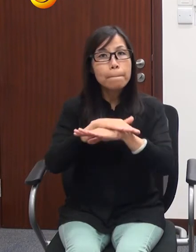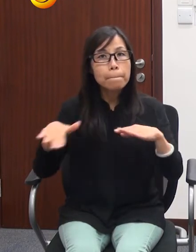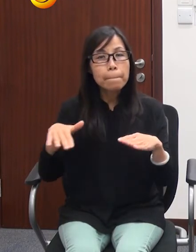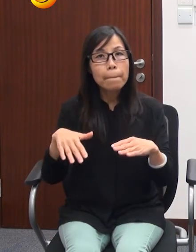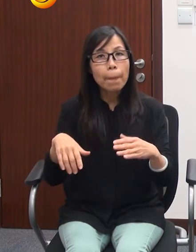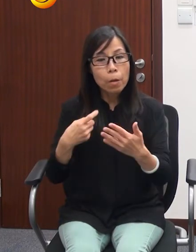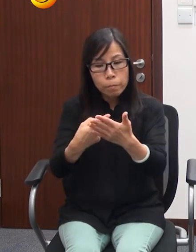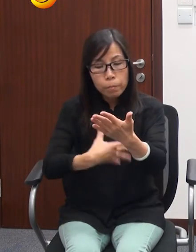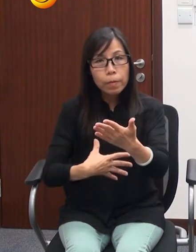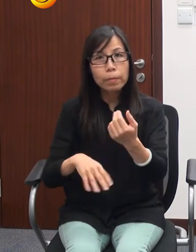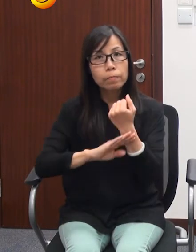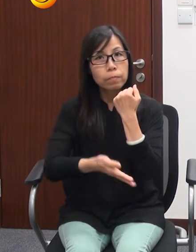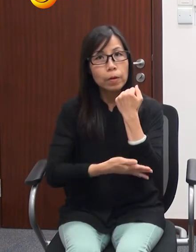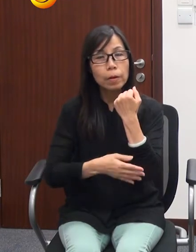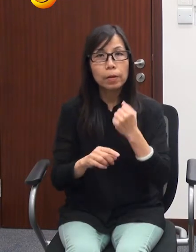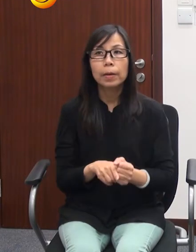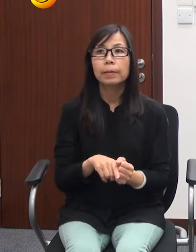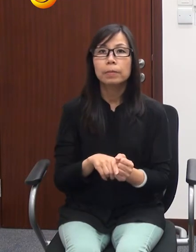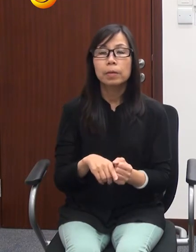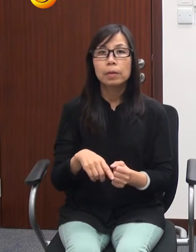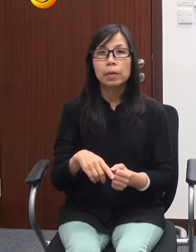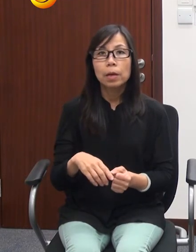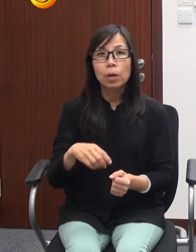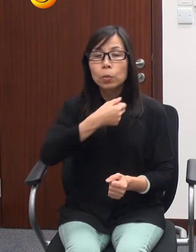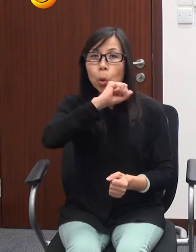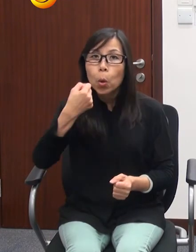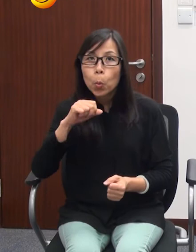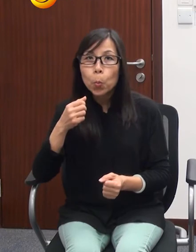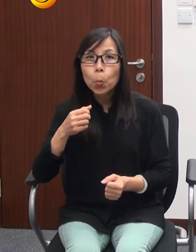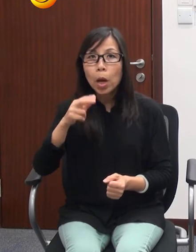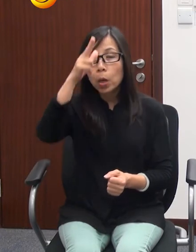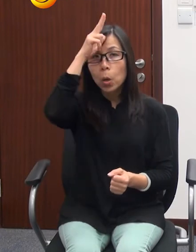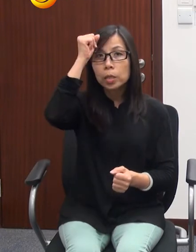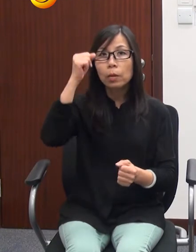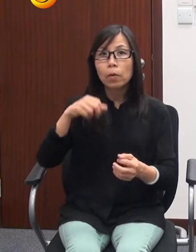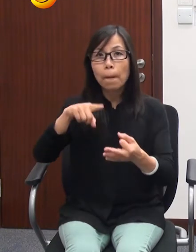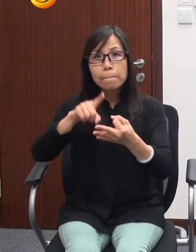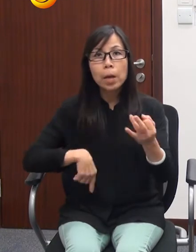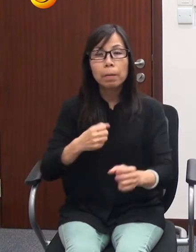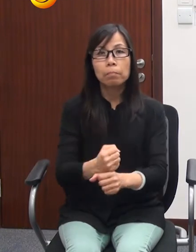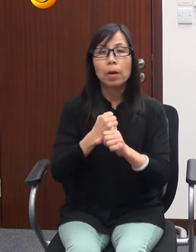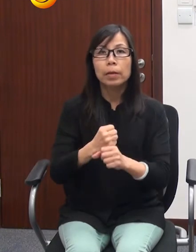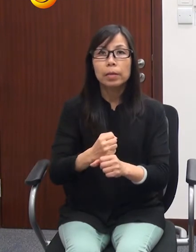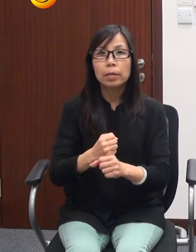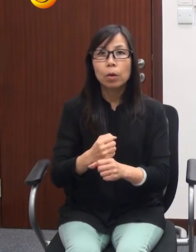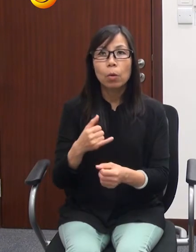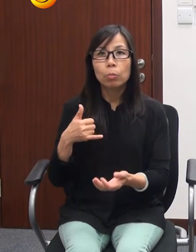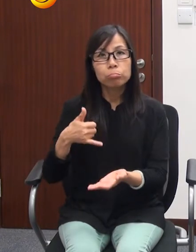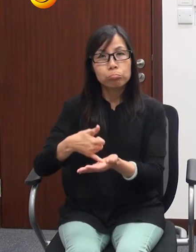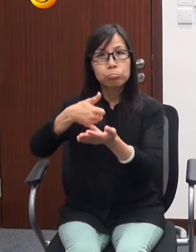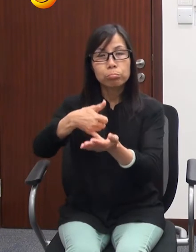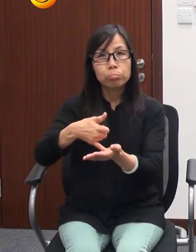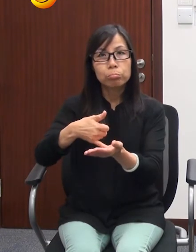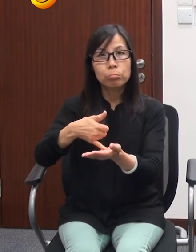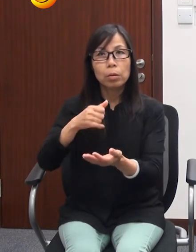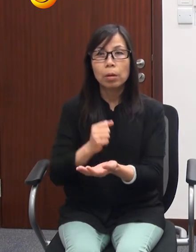到做總統，共產黨不可以不委任的，馬英九委任的部長共產黨是